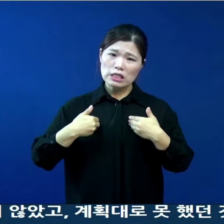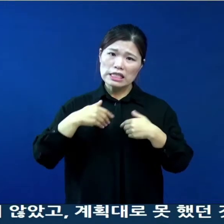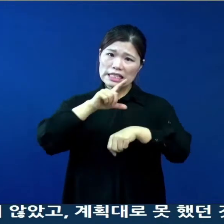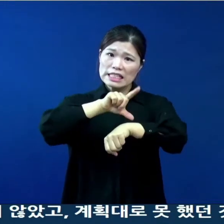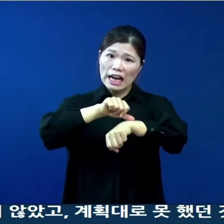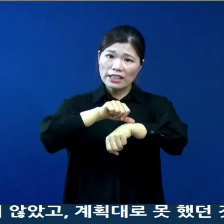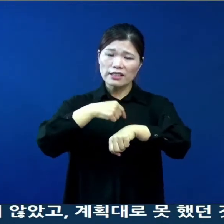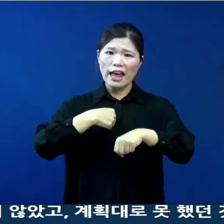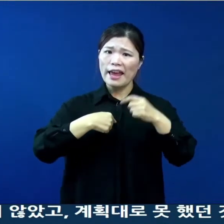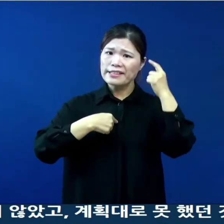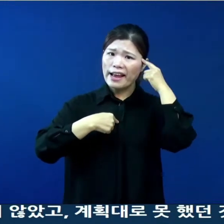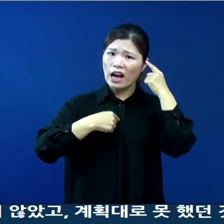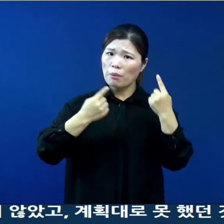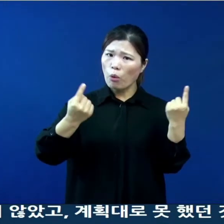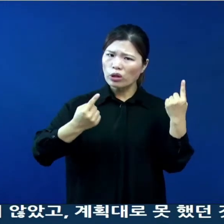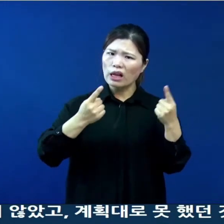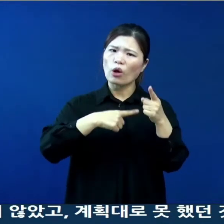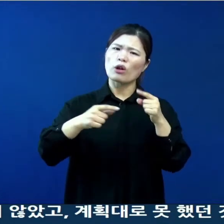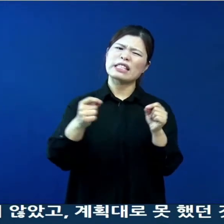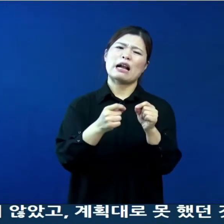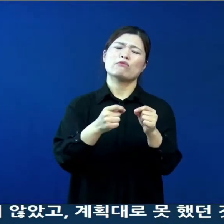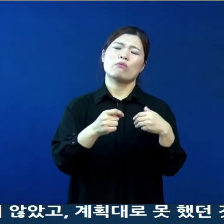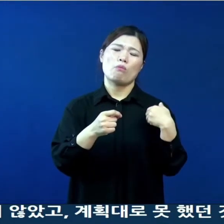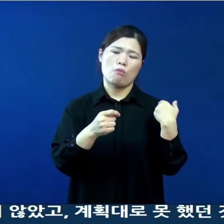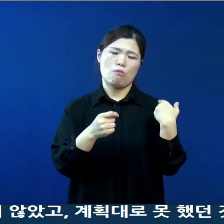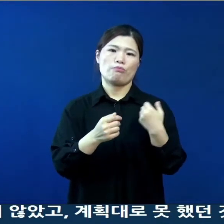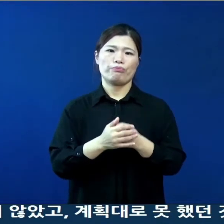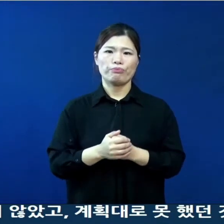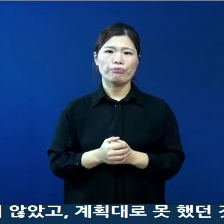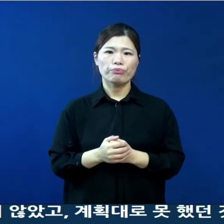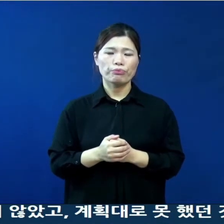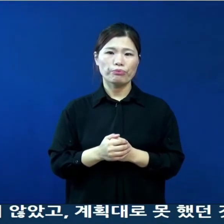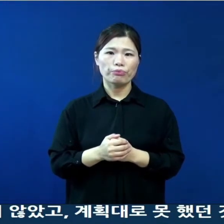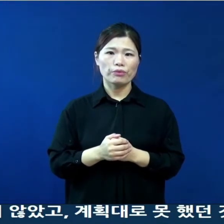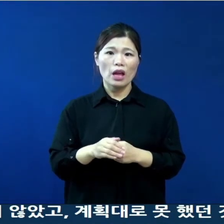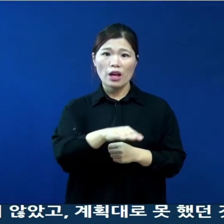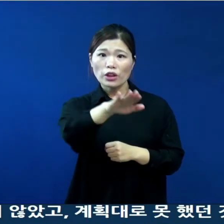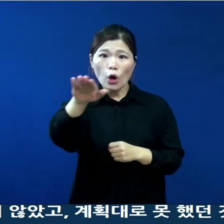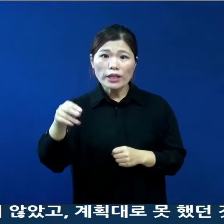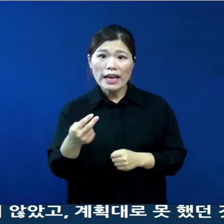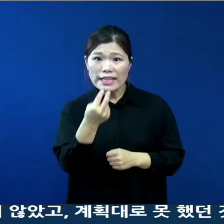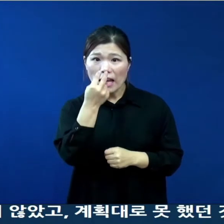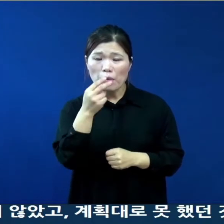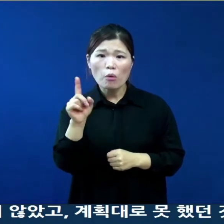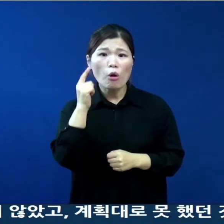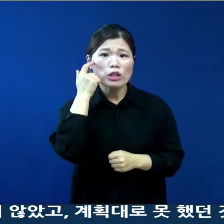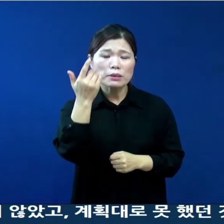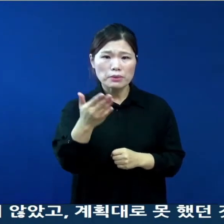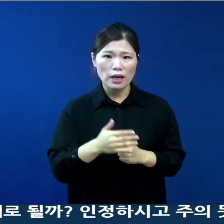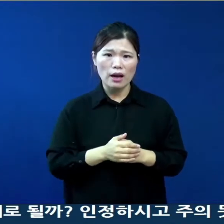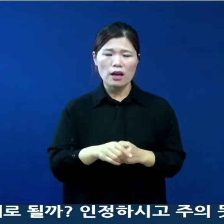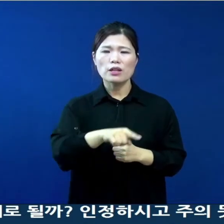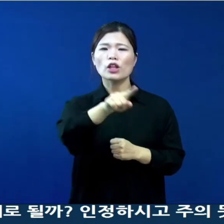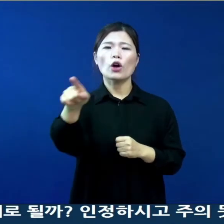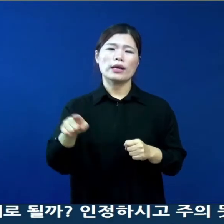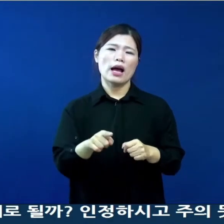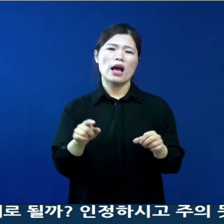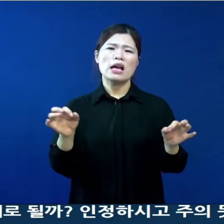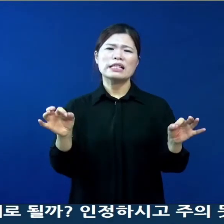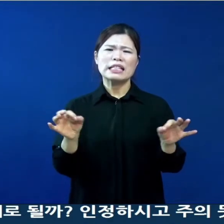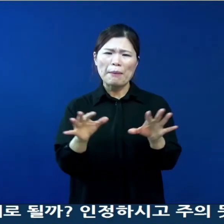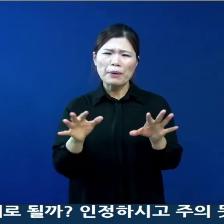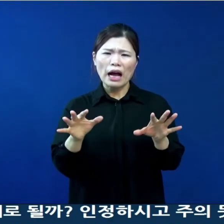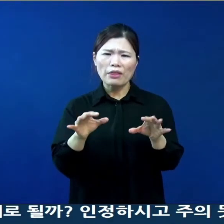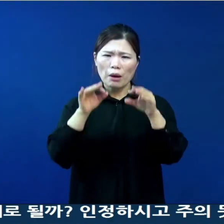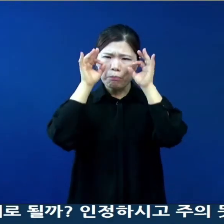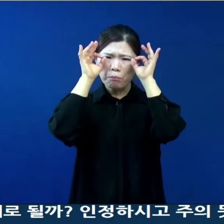훨씬 짧을 수도 있다라고 하는 사실 때문입니다. 너희 생명이 무엇이뇨? 너희 생명이 잠깐 보이다가